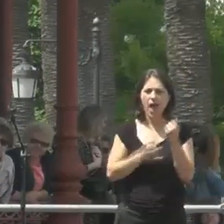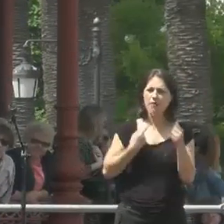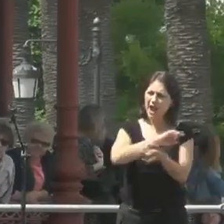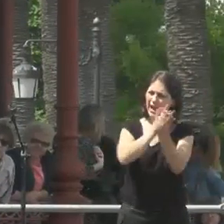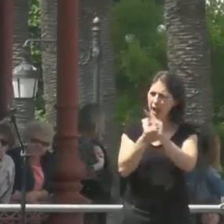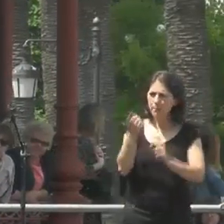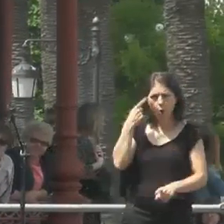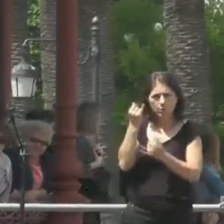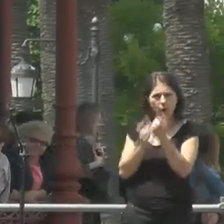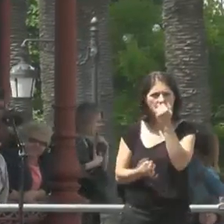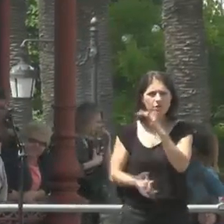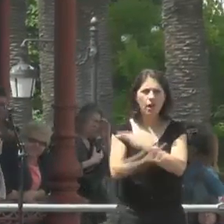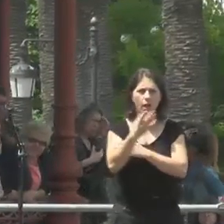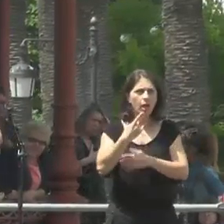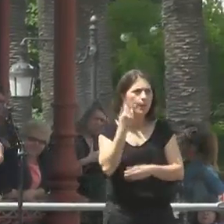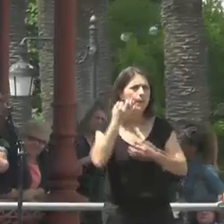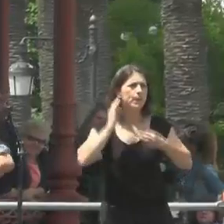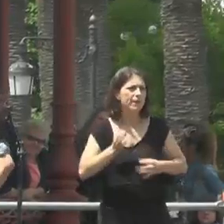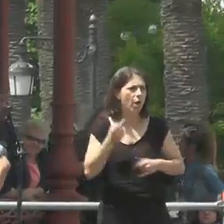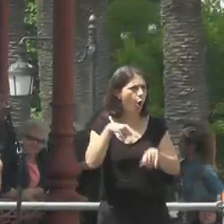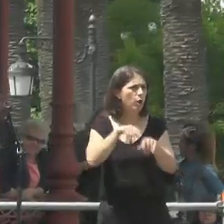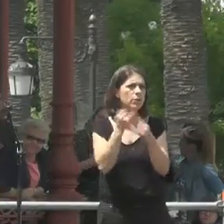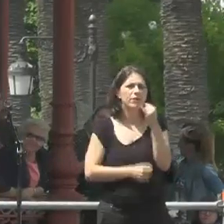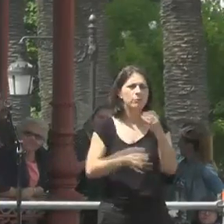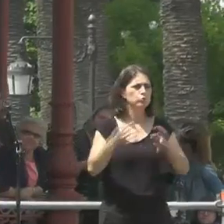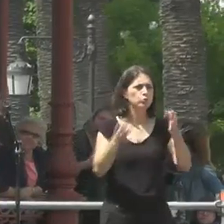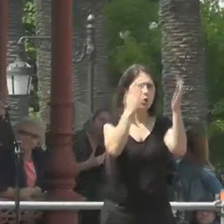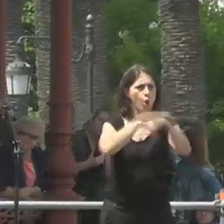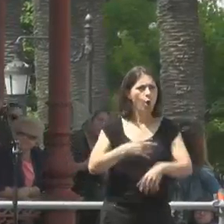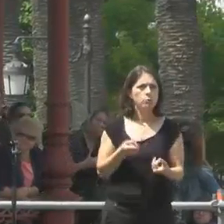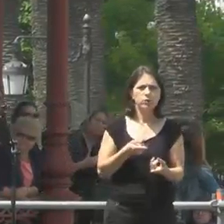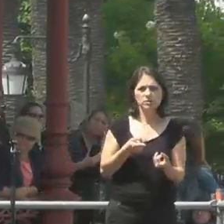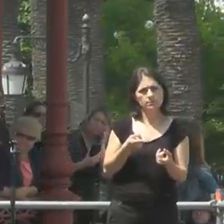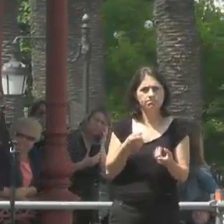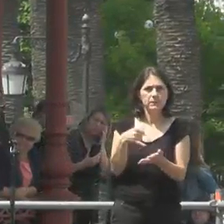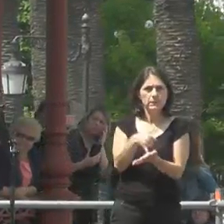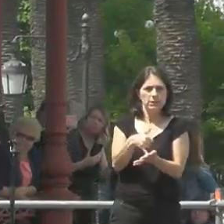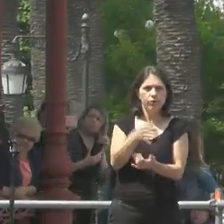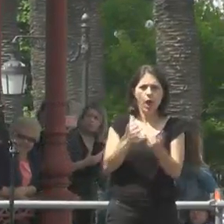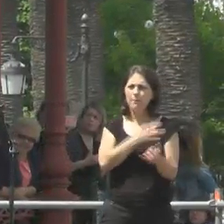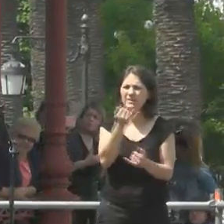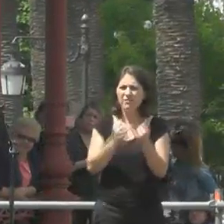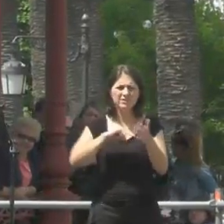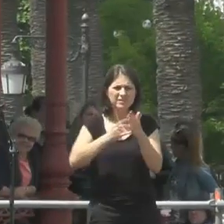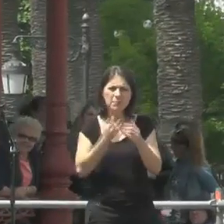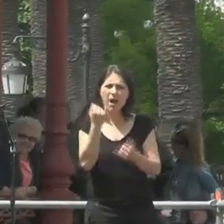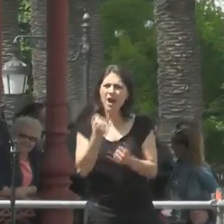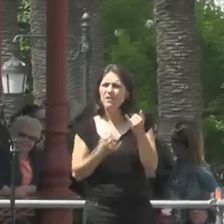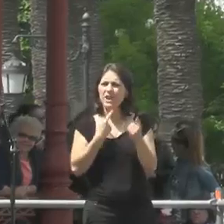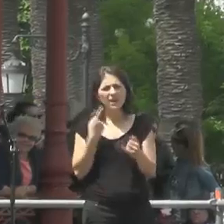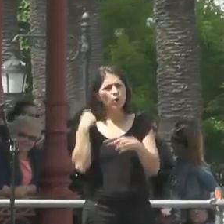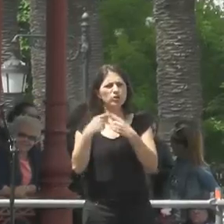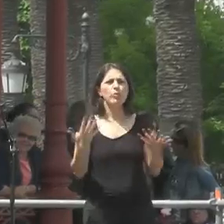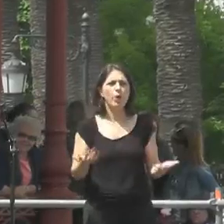hacer temblar las injusticias, para cambiar un sistema que cada vez más ahoga a los de abajo y hace más ricos a los de